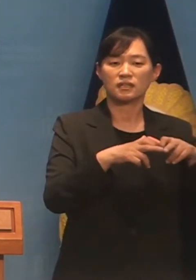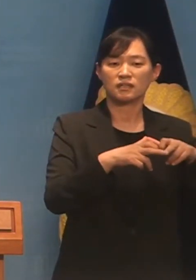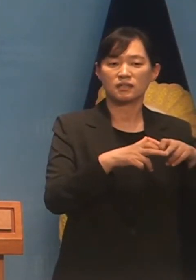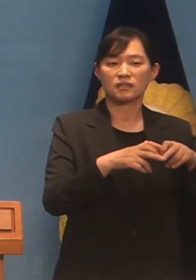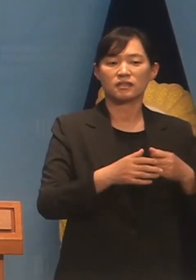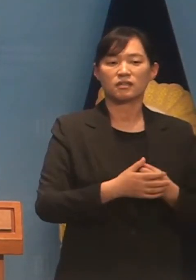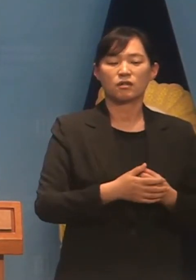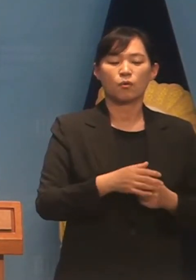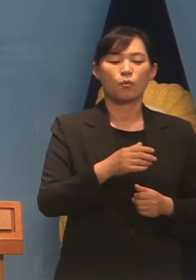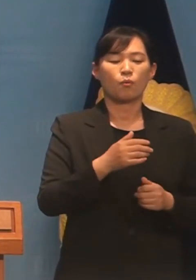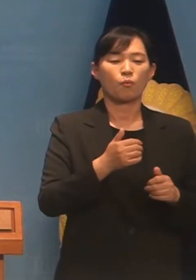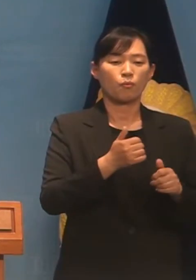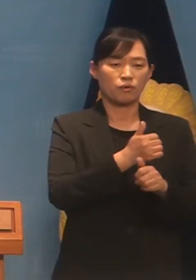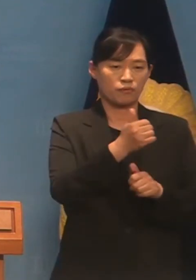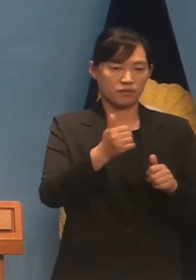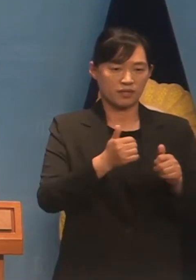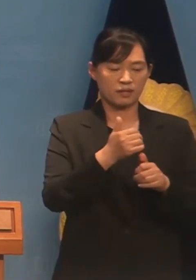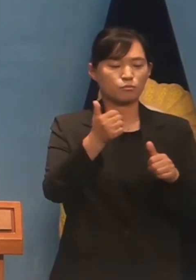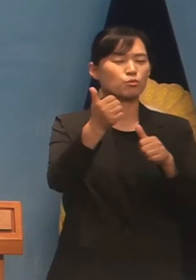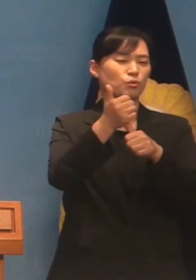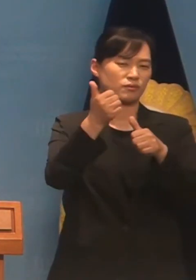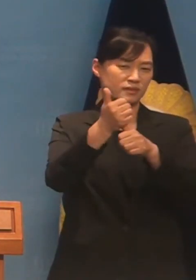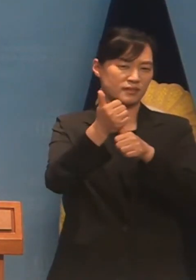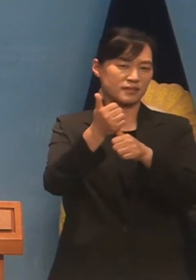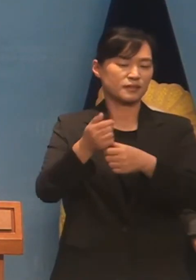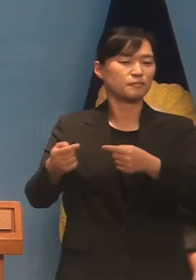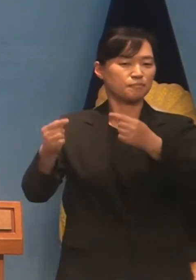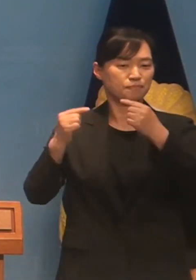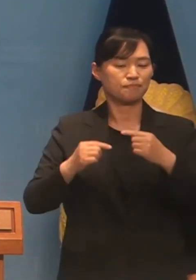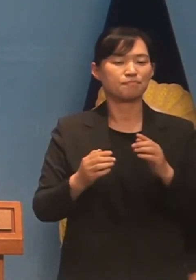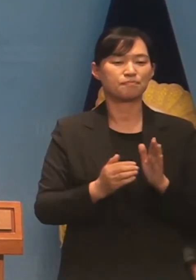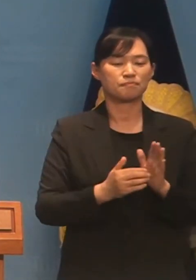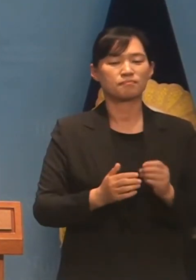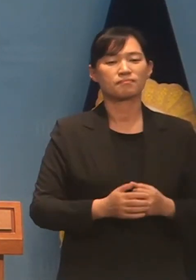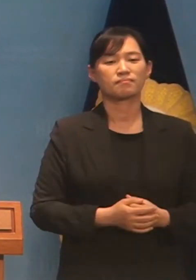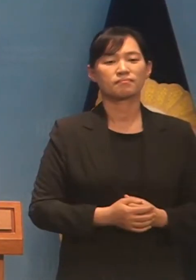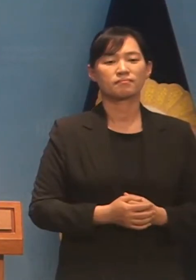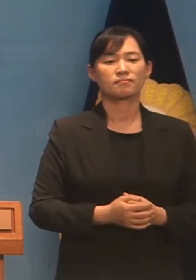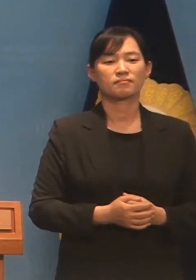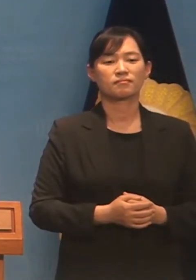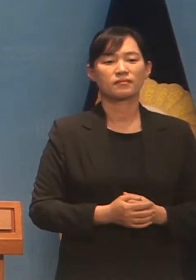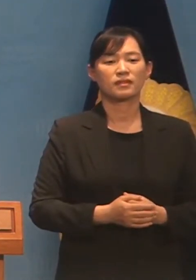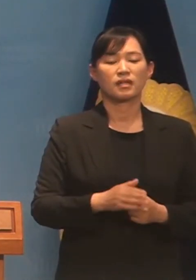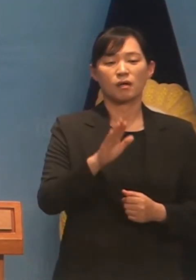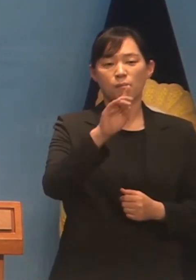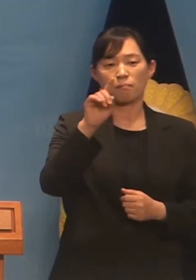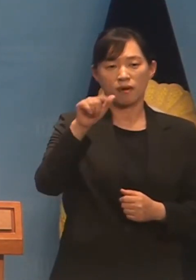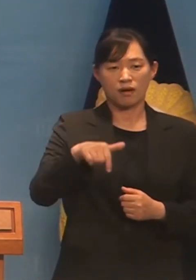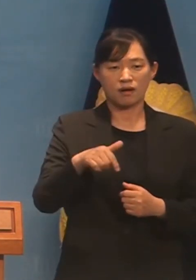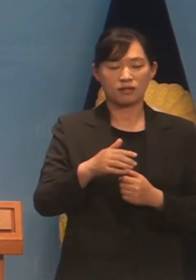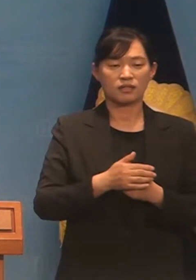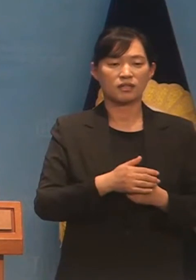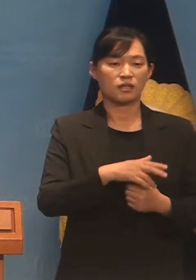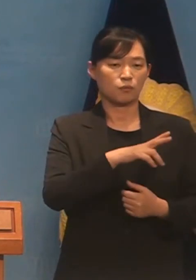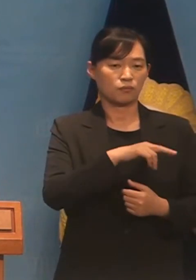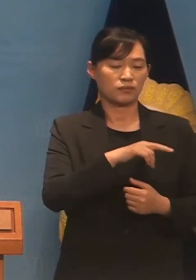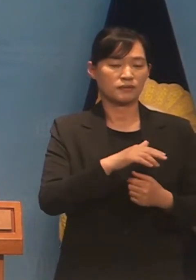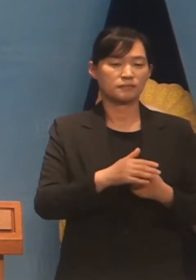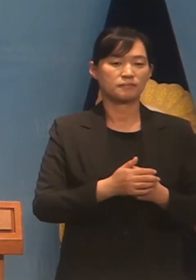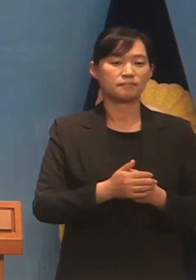더불어민주당 전국장애인위원회 부위원장이신 이혜영 부위원장님 참석하셨습니다. 그리고 박호석 부위원장님